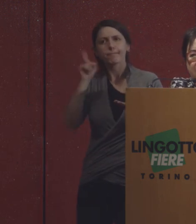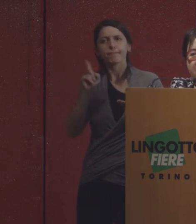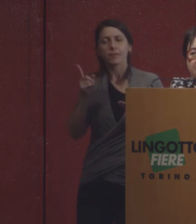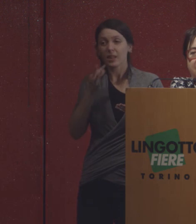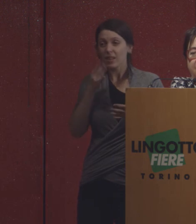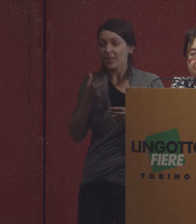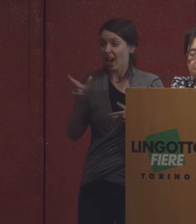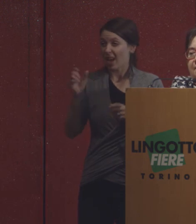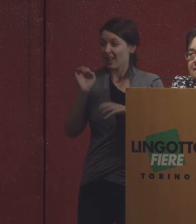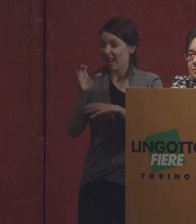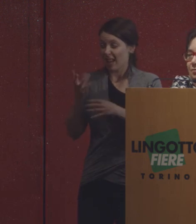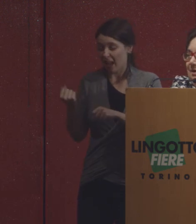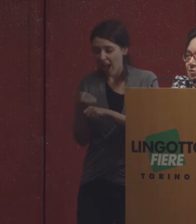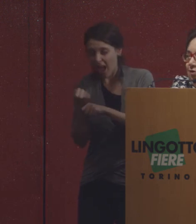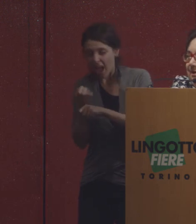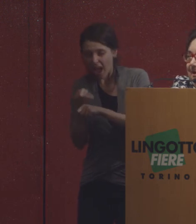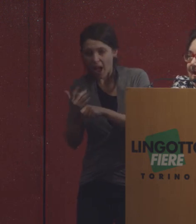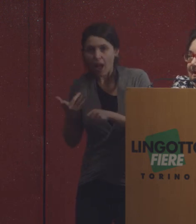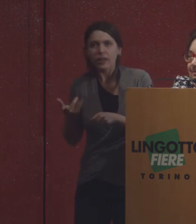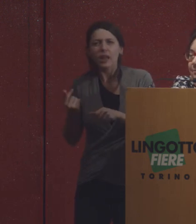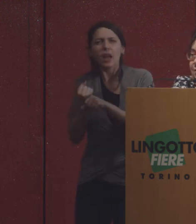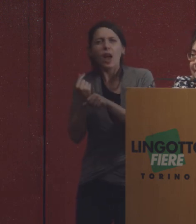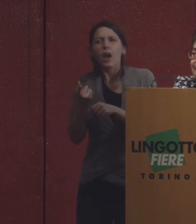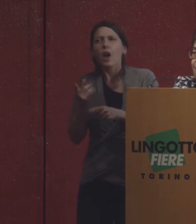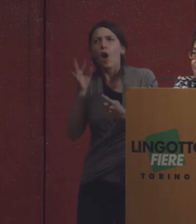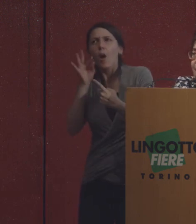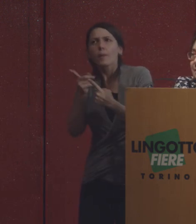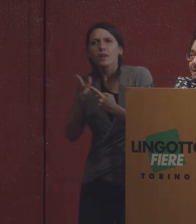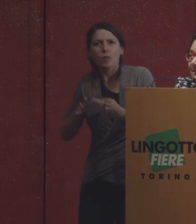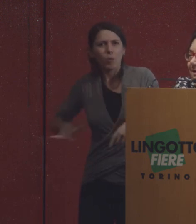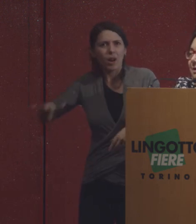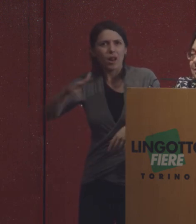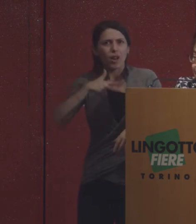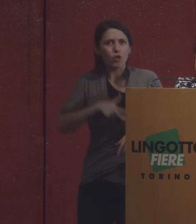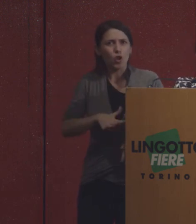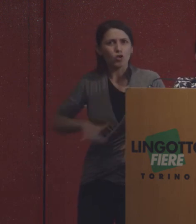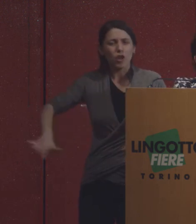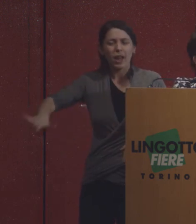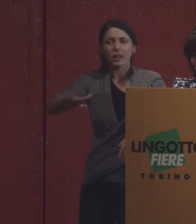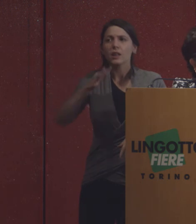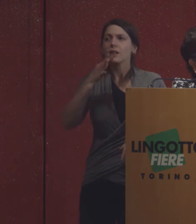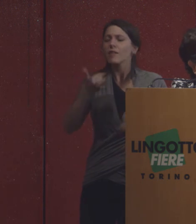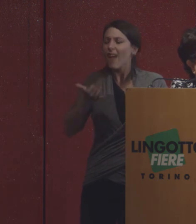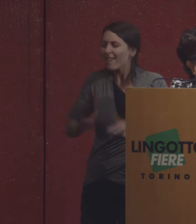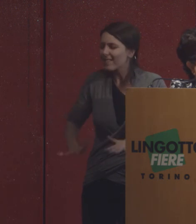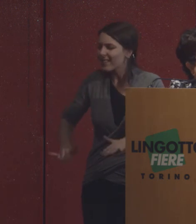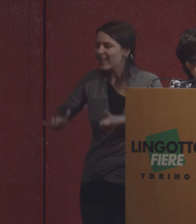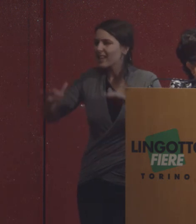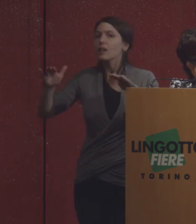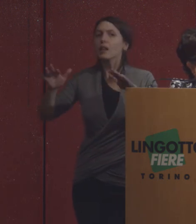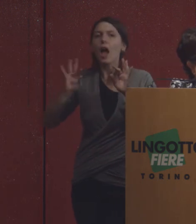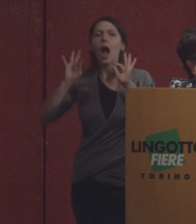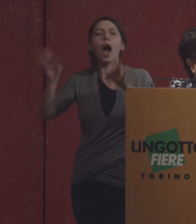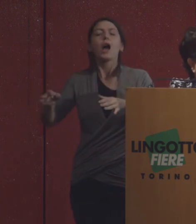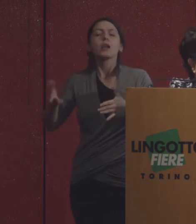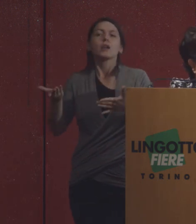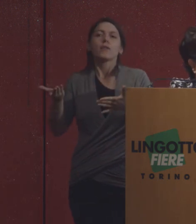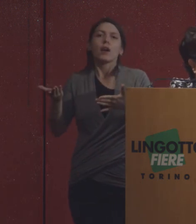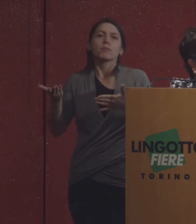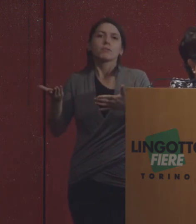insegnanti nei confronti di tutta la società italiana, portando i figli di tutte e tutti a una soglia che